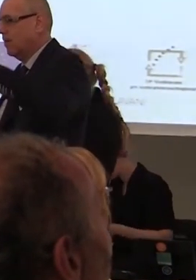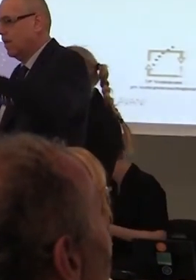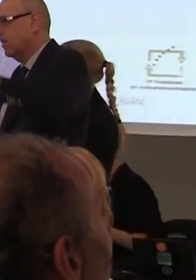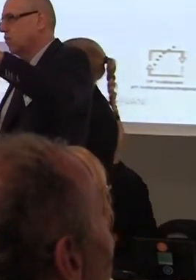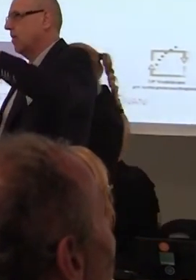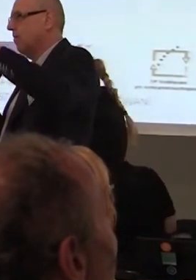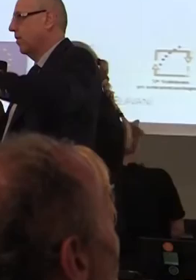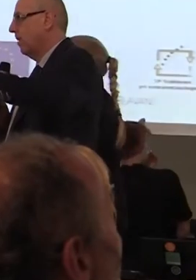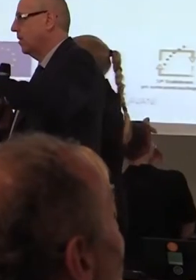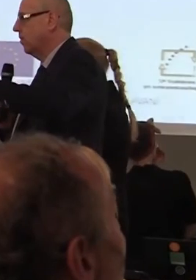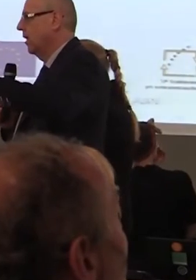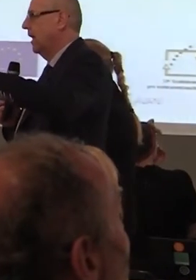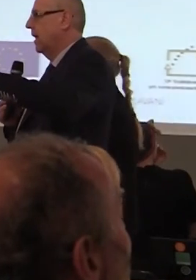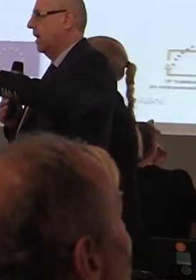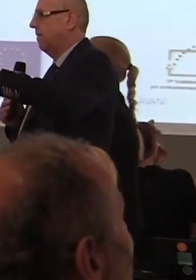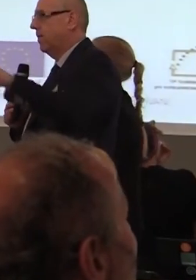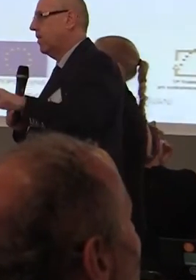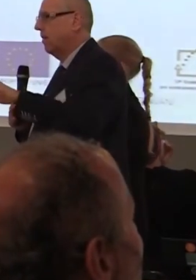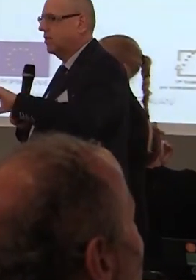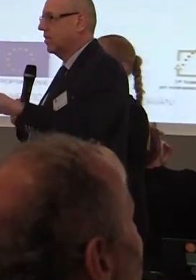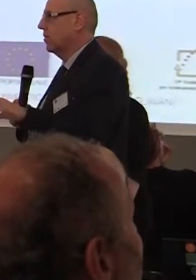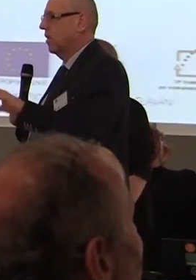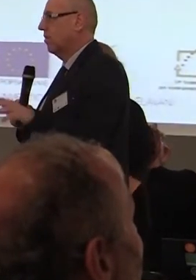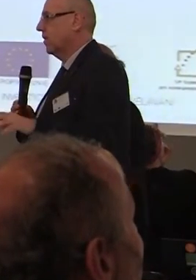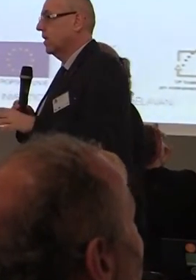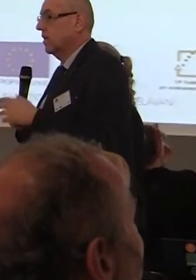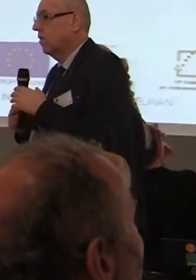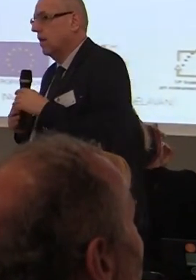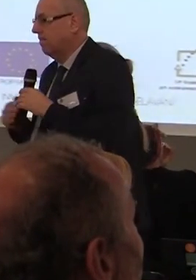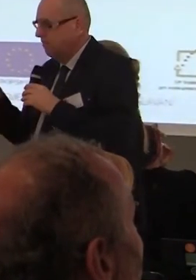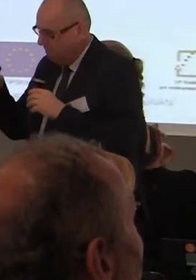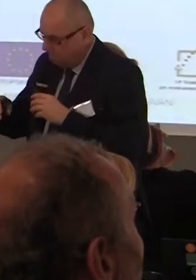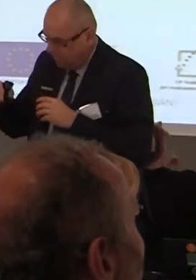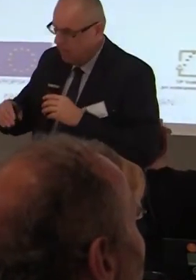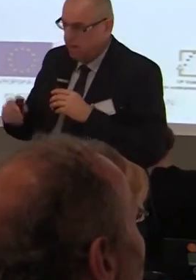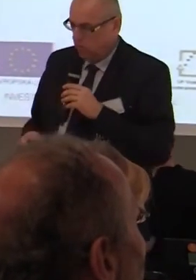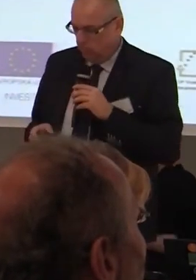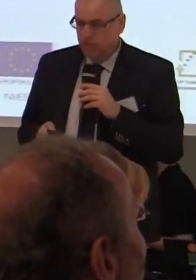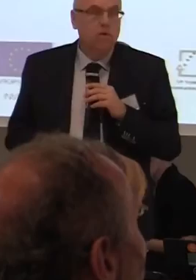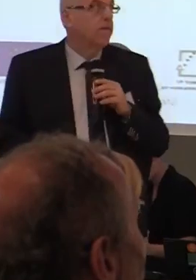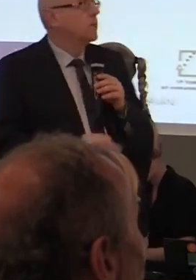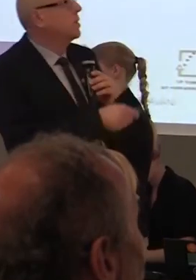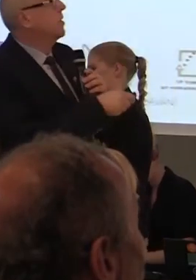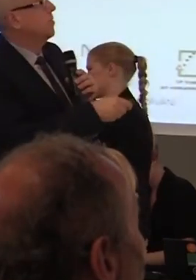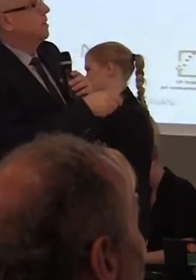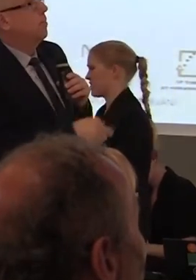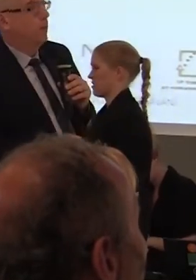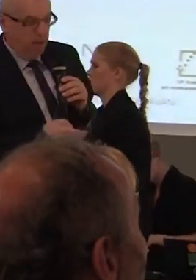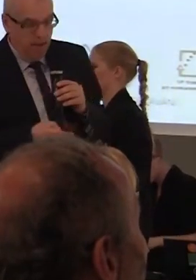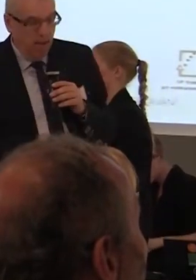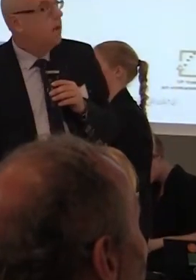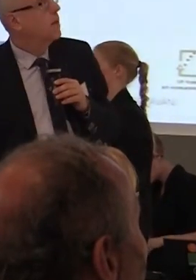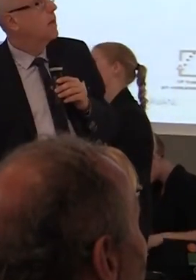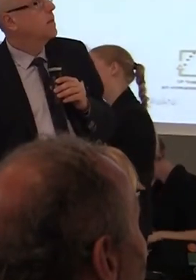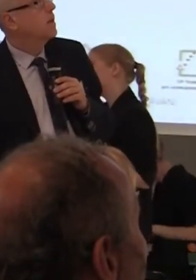jeden papír, navíc už mám plno papíru. A to je příležitost a obrovské riziko. A teď na tomto místě ho nevyřeším, jenom jsem